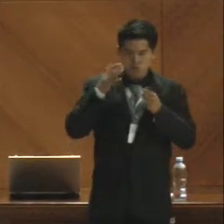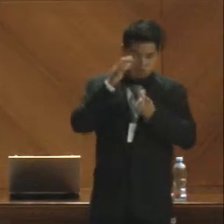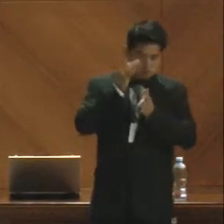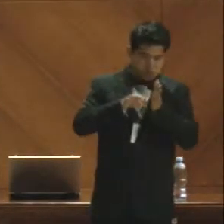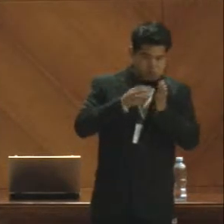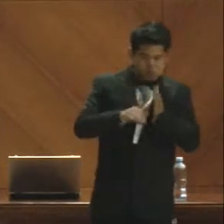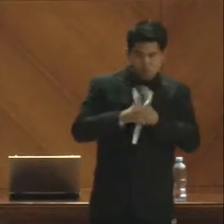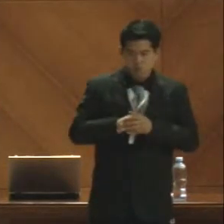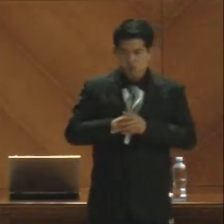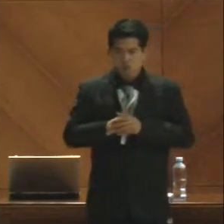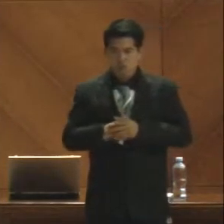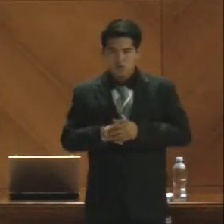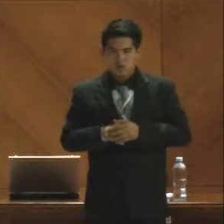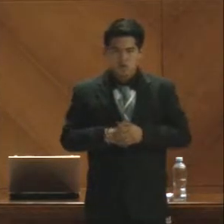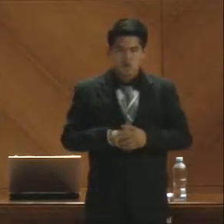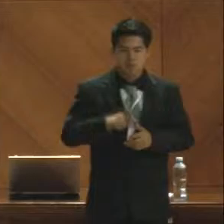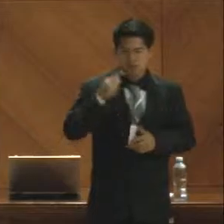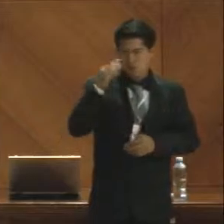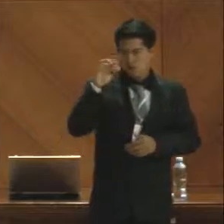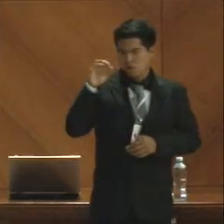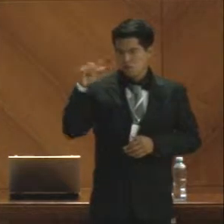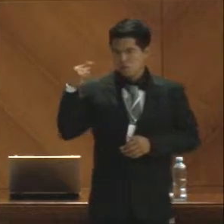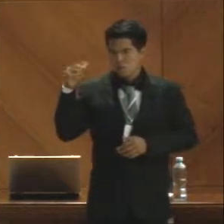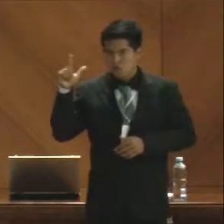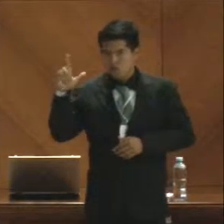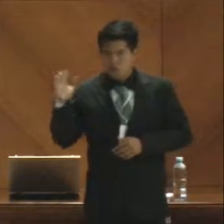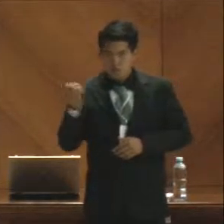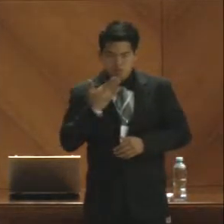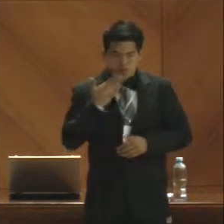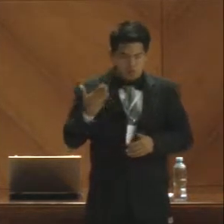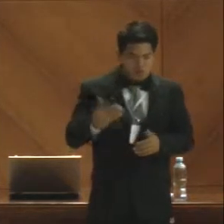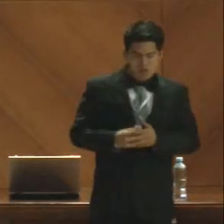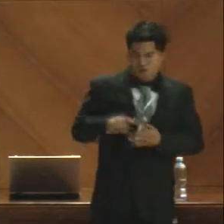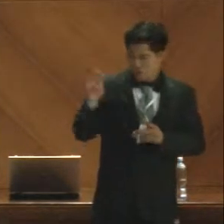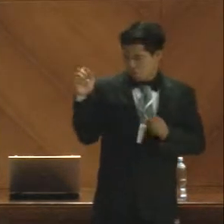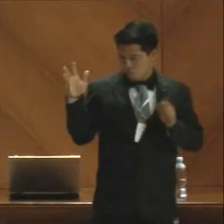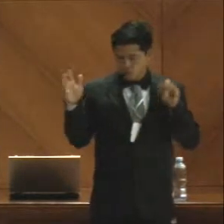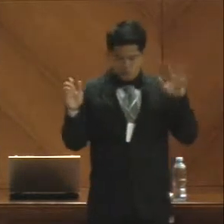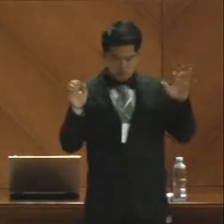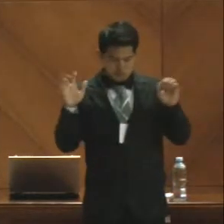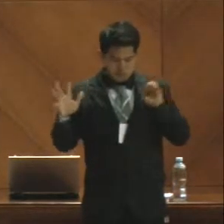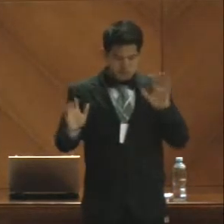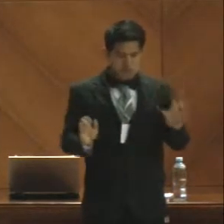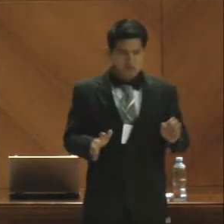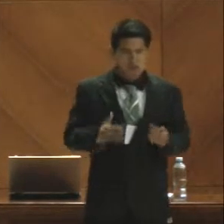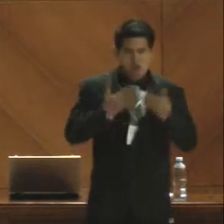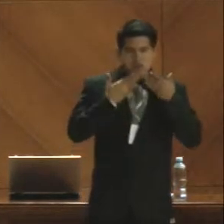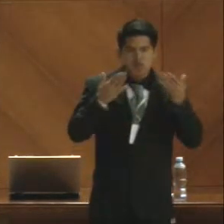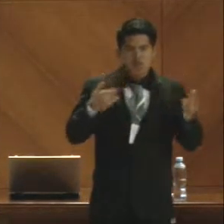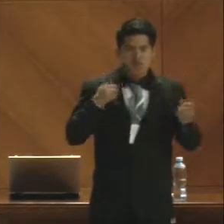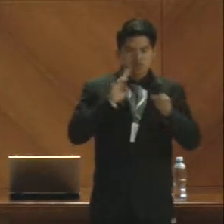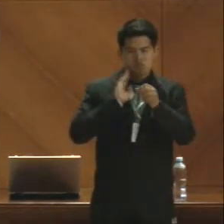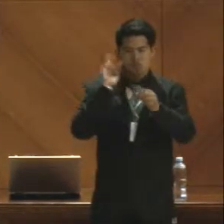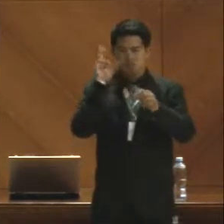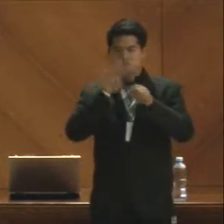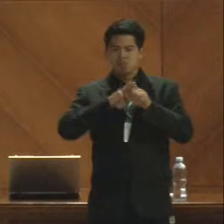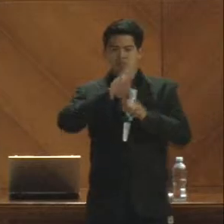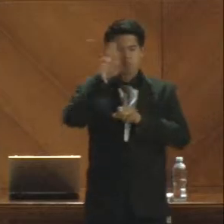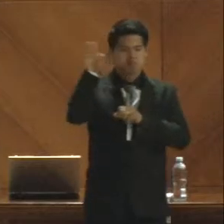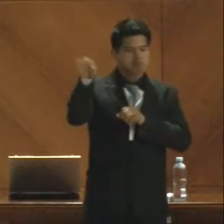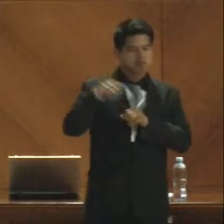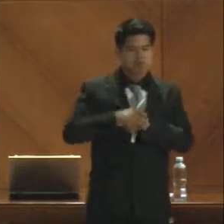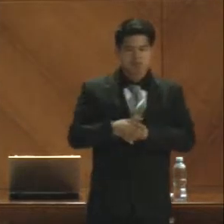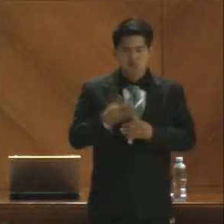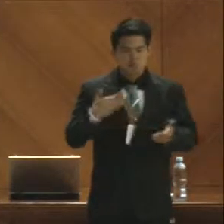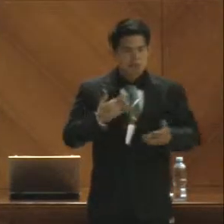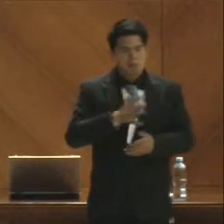Google, es la publicidad. ¿Sí? Por ejemplo, si usted manda un correo electrónico, no, vamos a